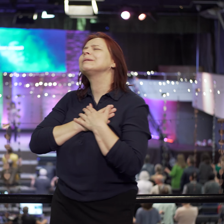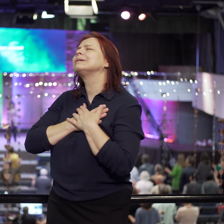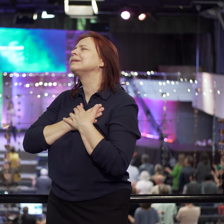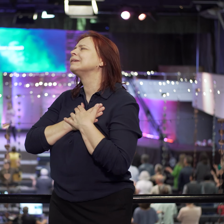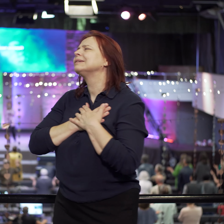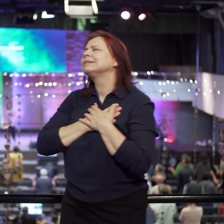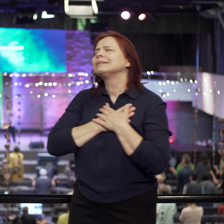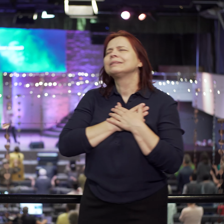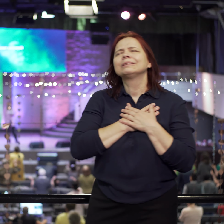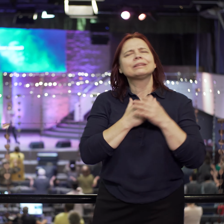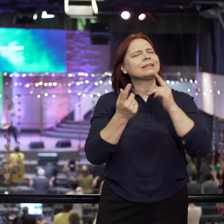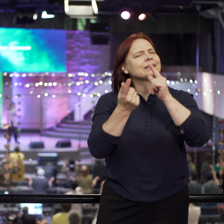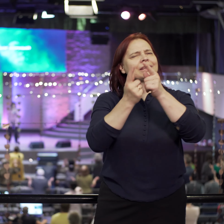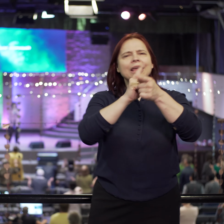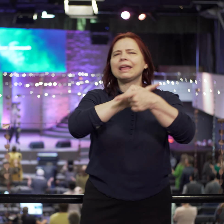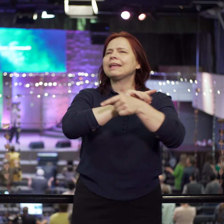церковь,